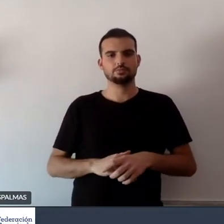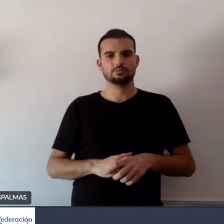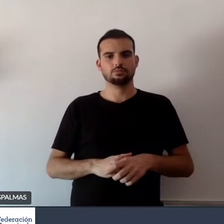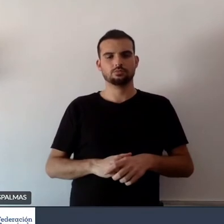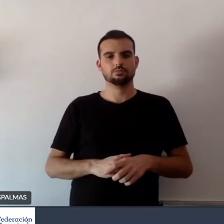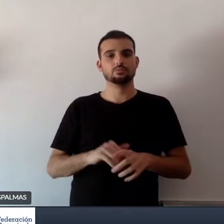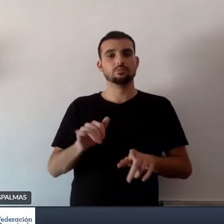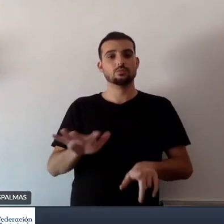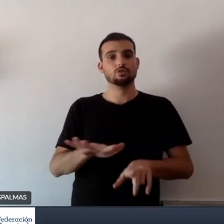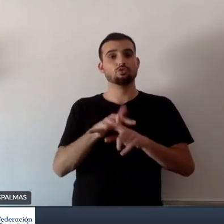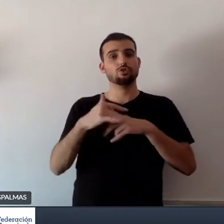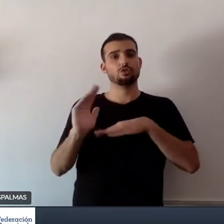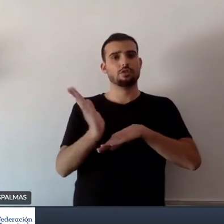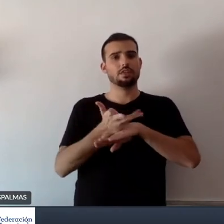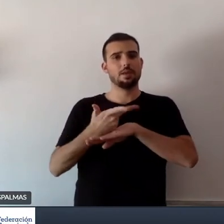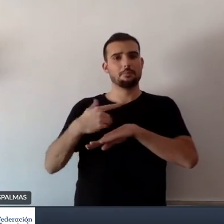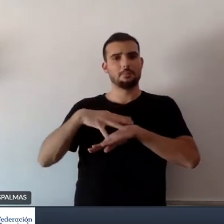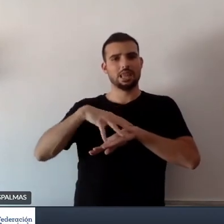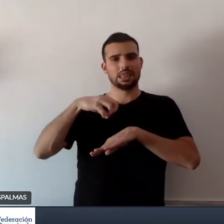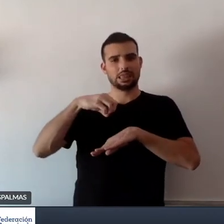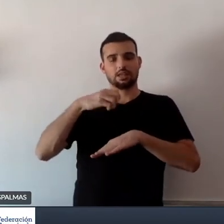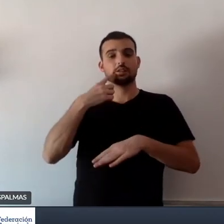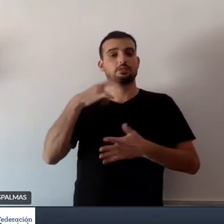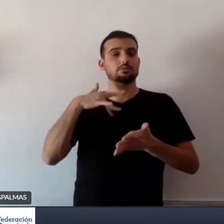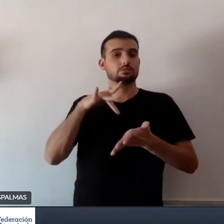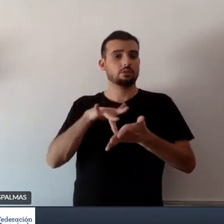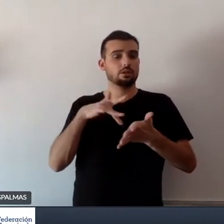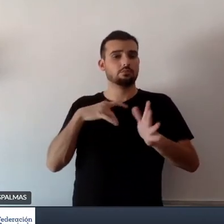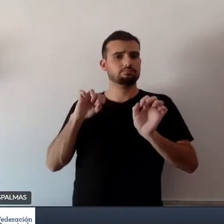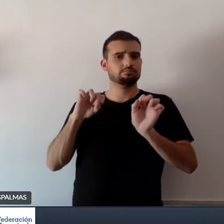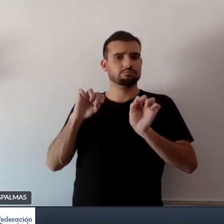Situación diamante, salida de tirador.